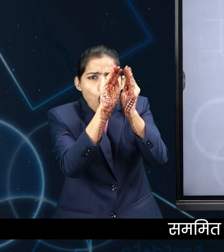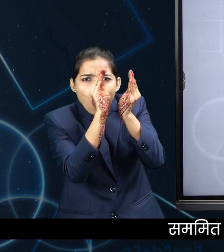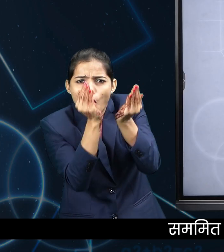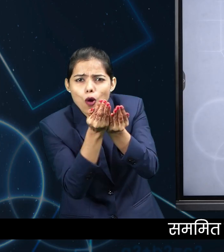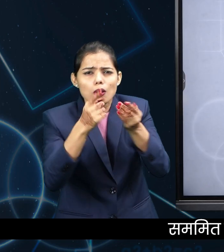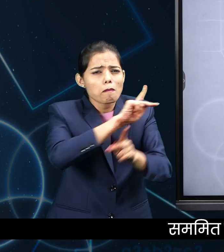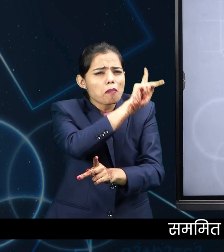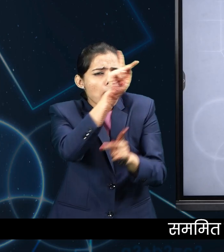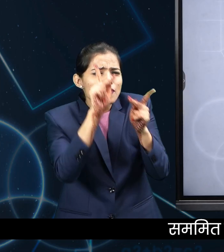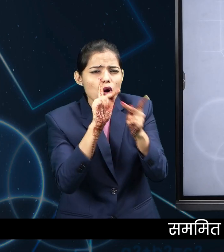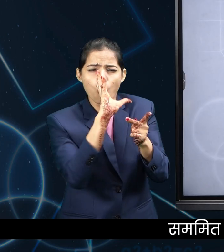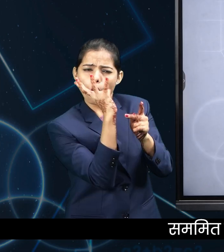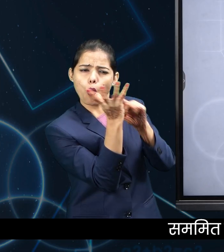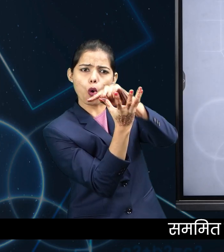यह एक गेंद जैसा दिखता है।